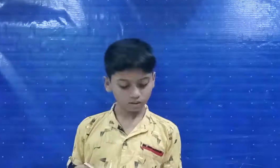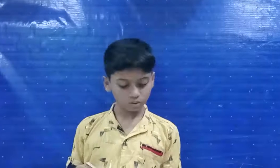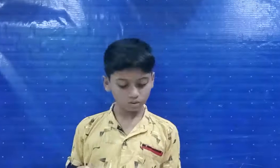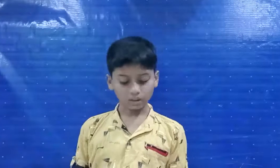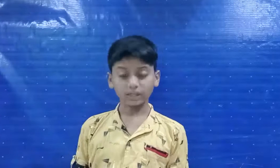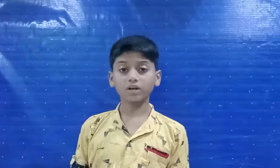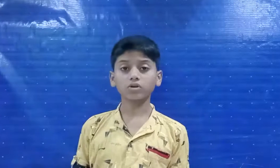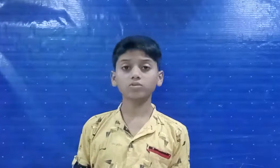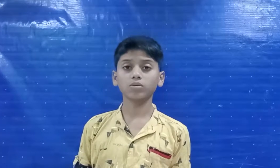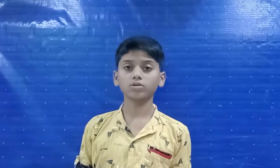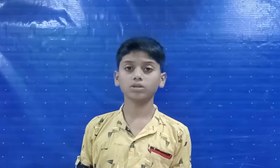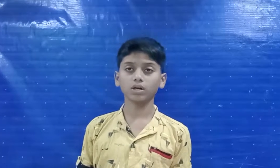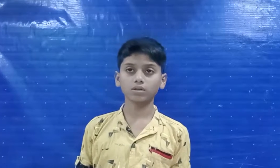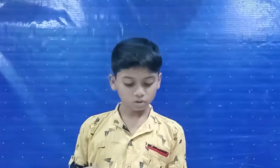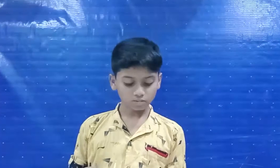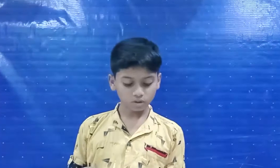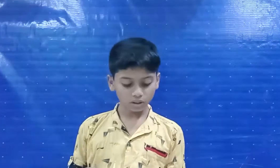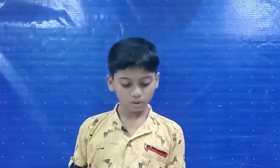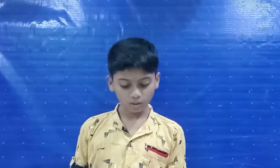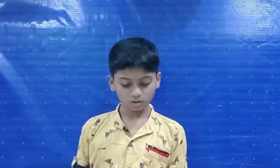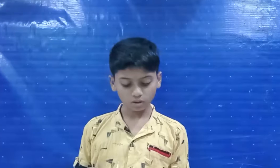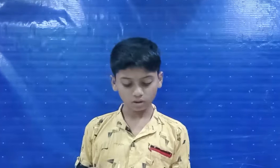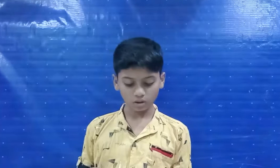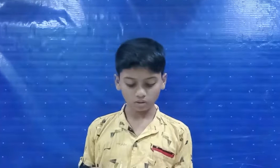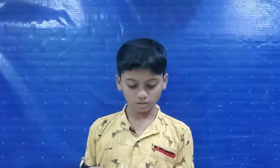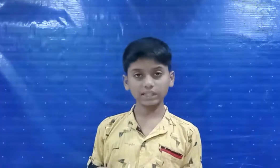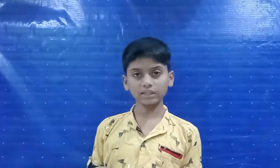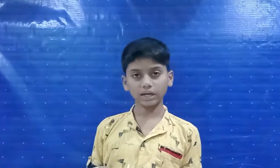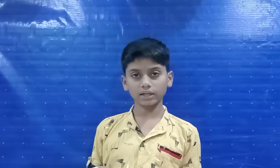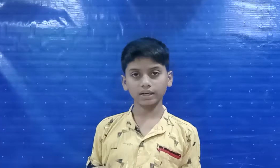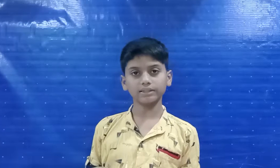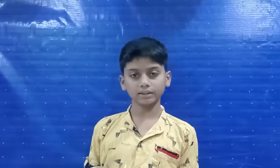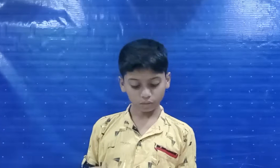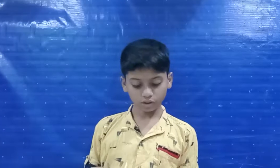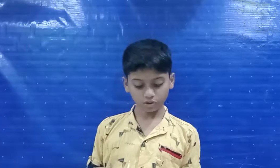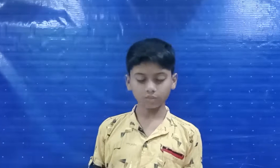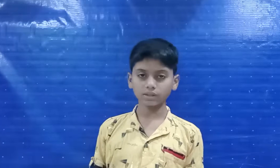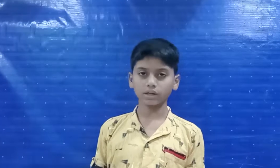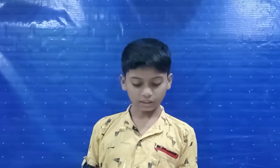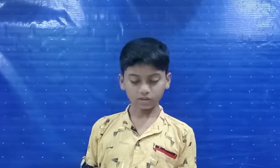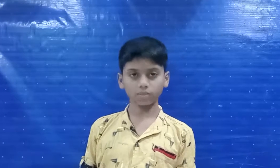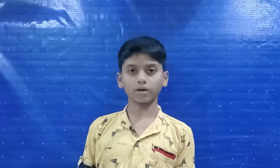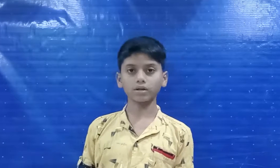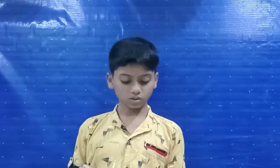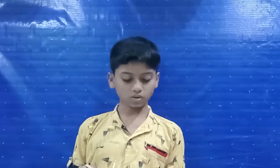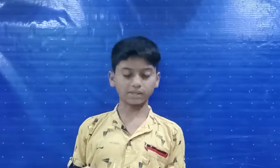কিন্তু নানা রকম সমস্যার সম্মুখীন হওয়া সত্ত্বেও তিনি তার কাজে পরিশ্রমী ছিলেন। সেই সময়